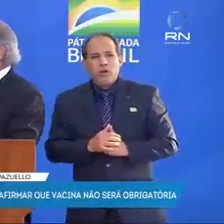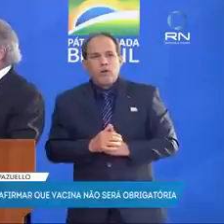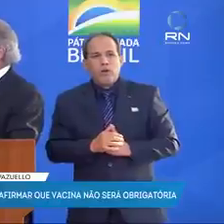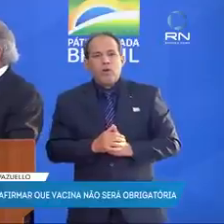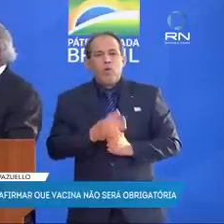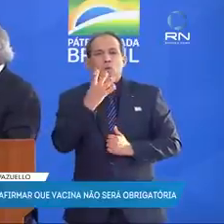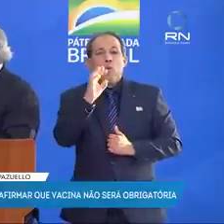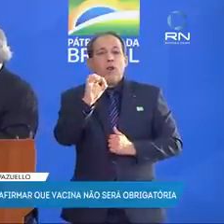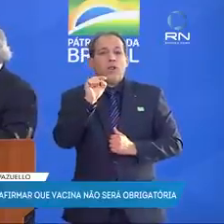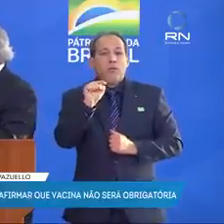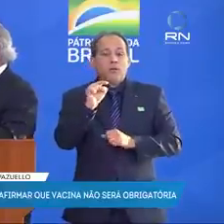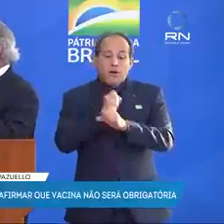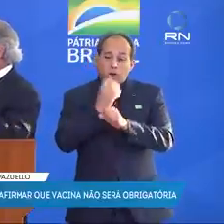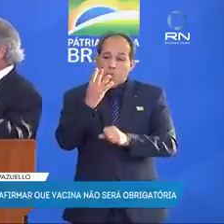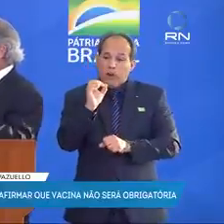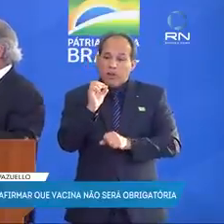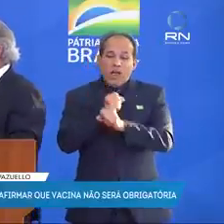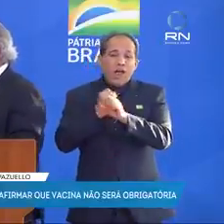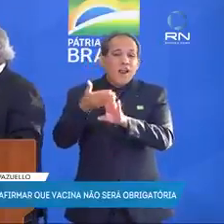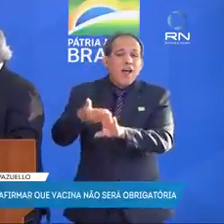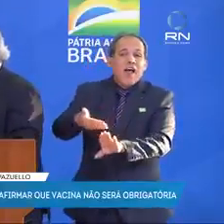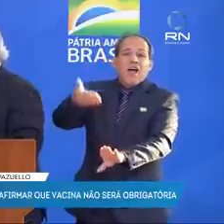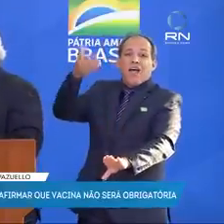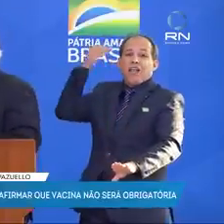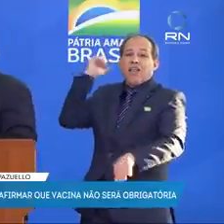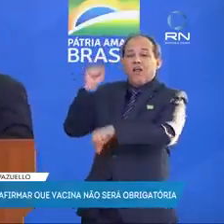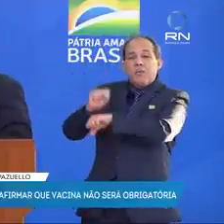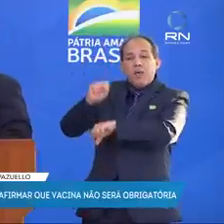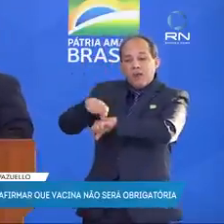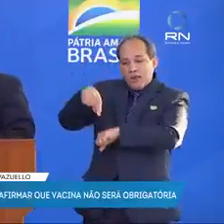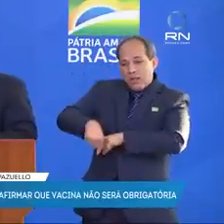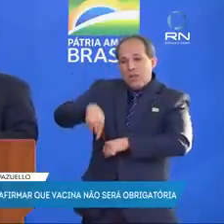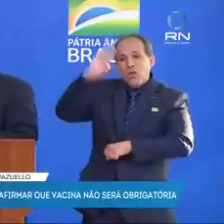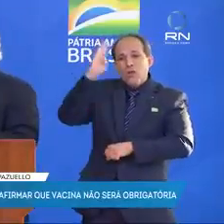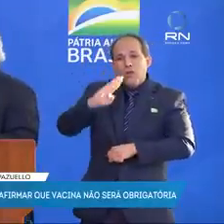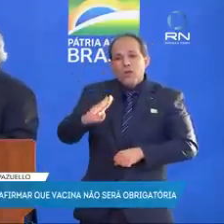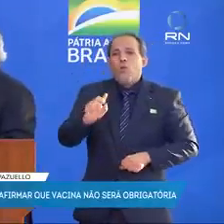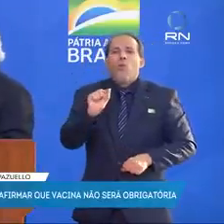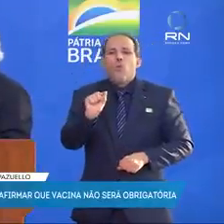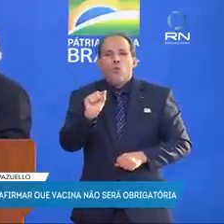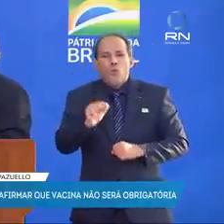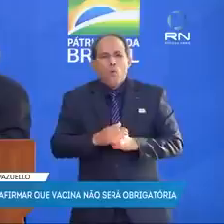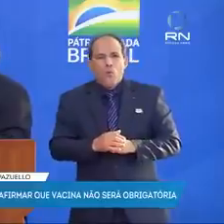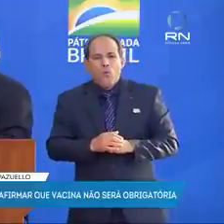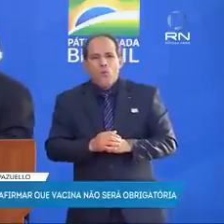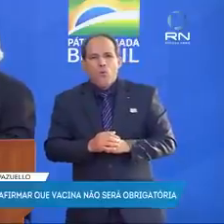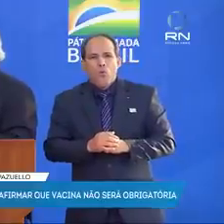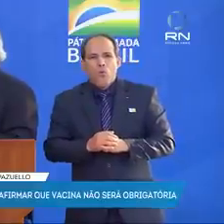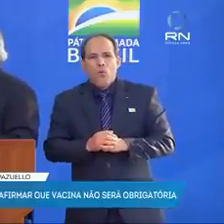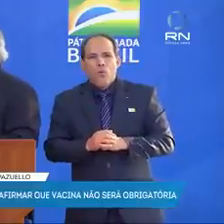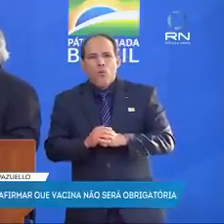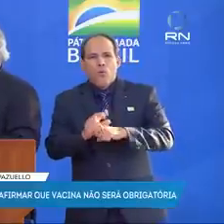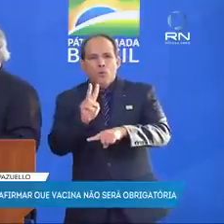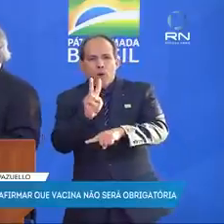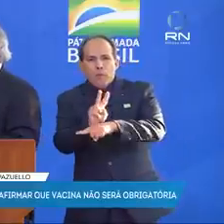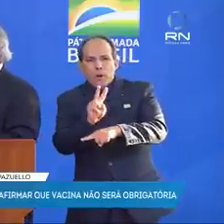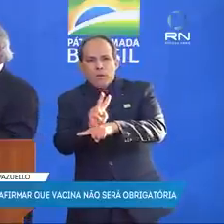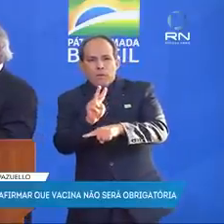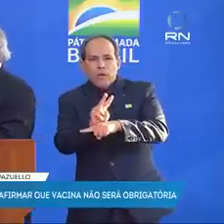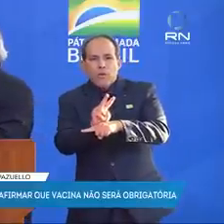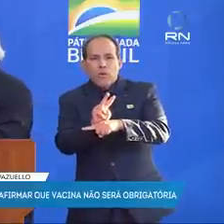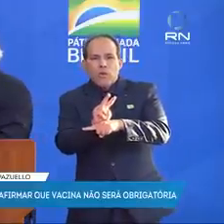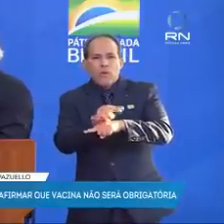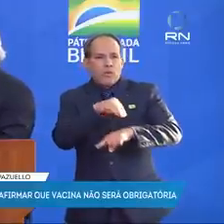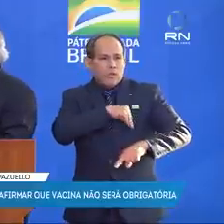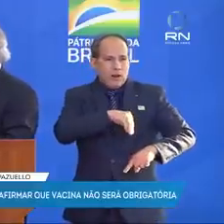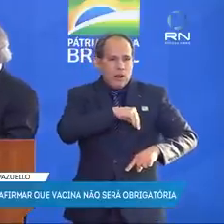coisa de 40 anos, é uma meta brasileira de 40 anos. A preservação do poder de compra da moeda brasileira, a